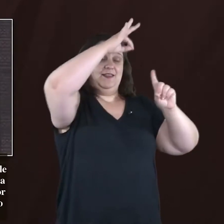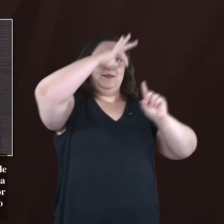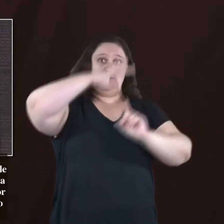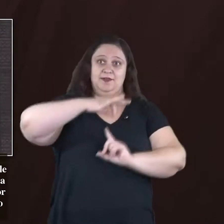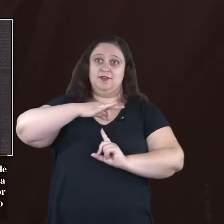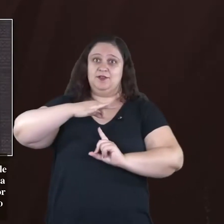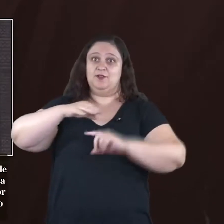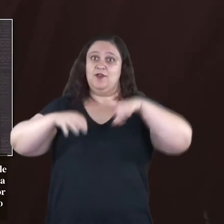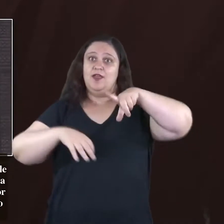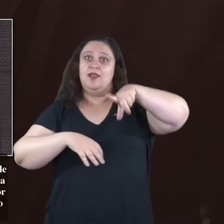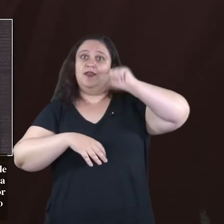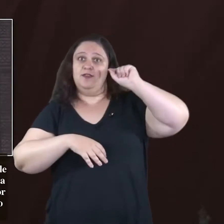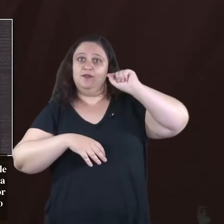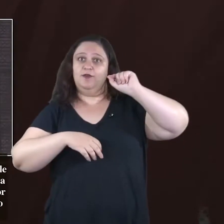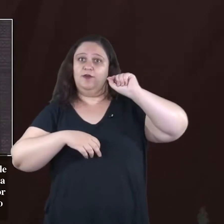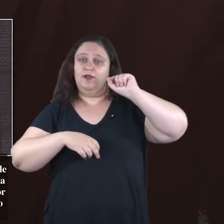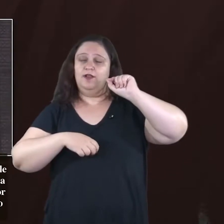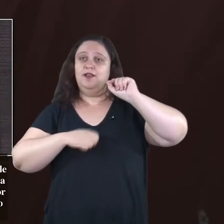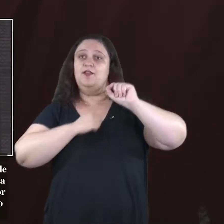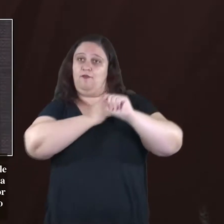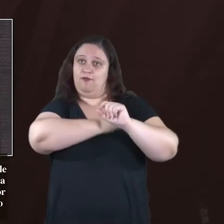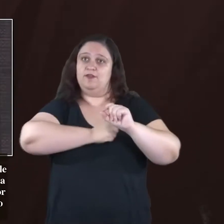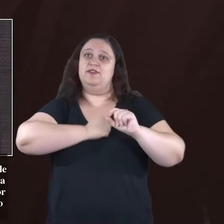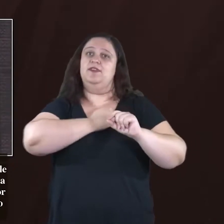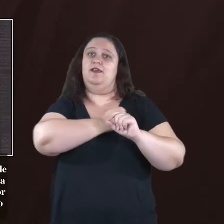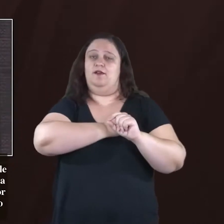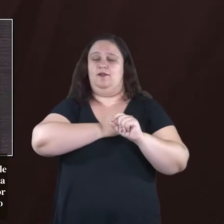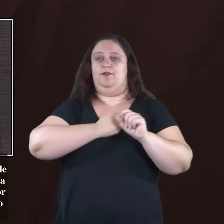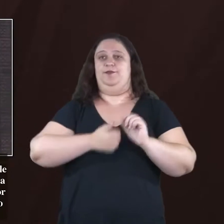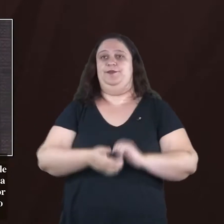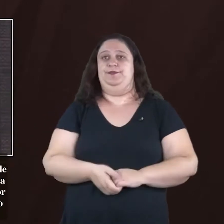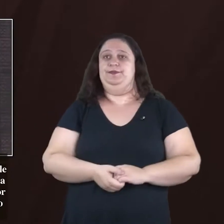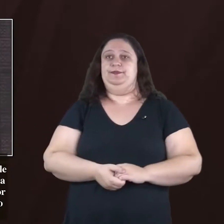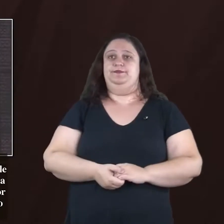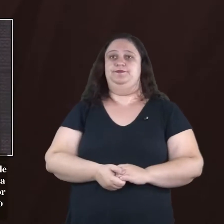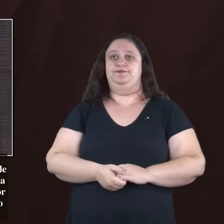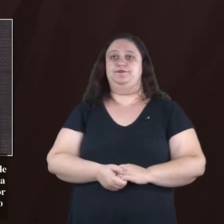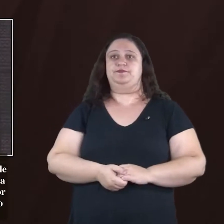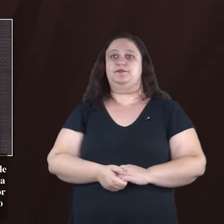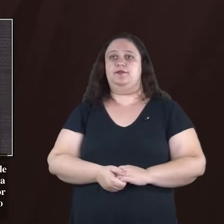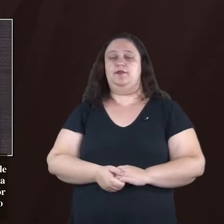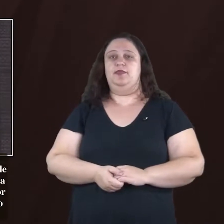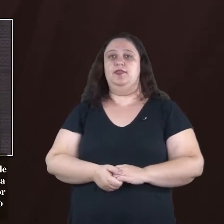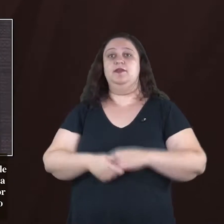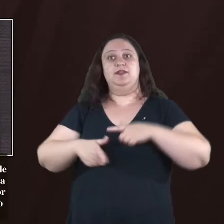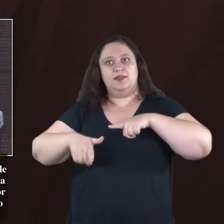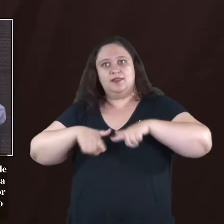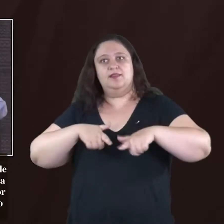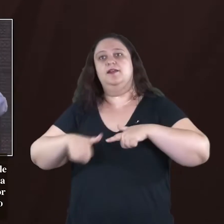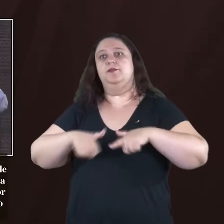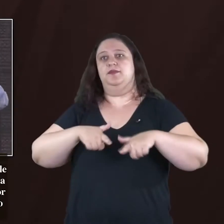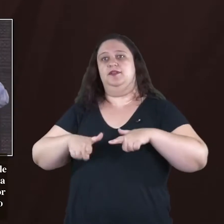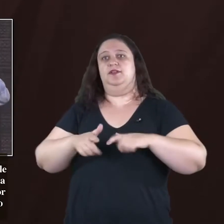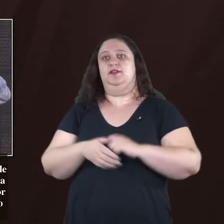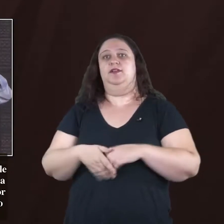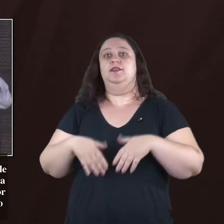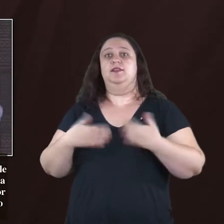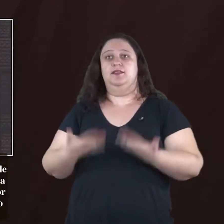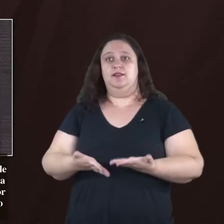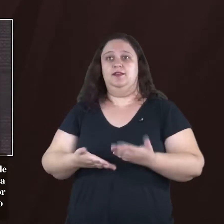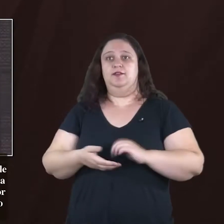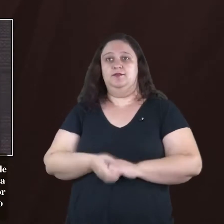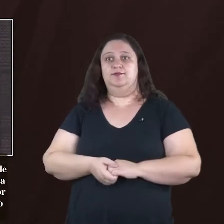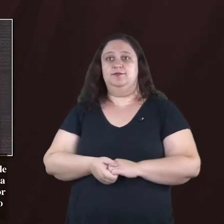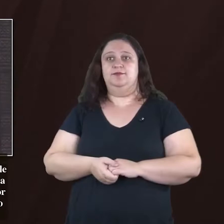escolheu para fazer o trabalho que o Espírito quer que ele faça, portanto, lhe